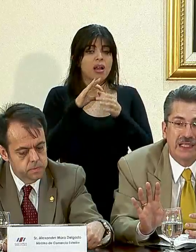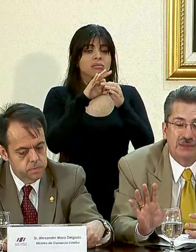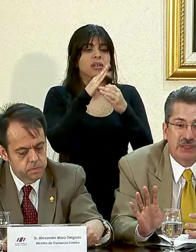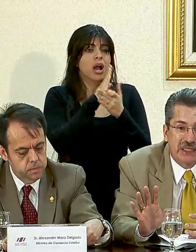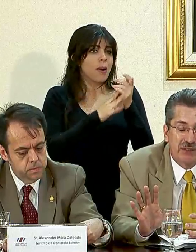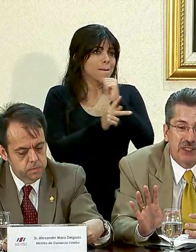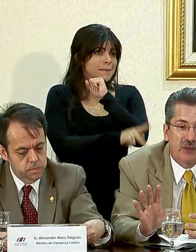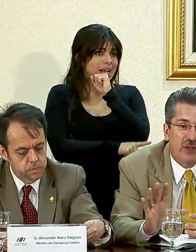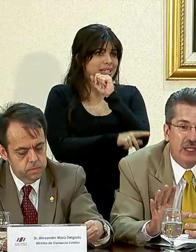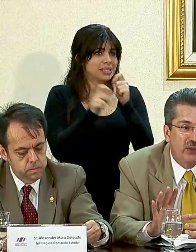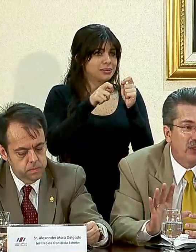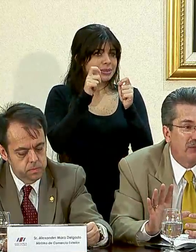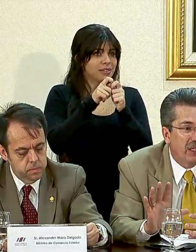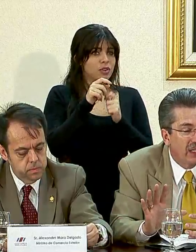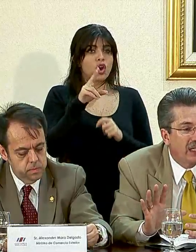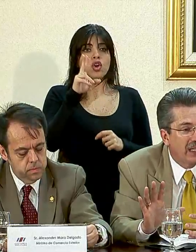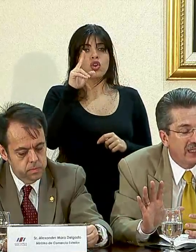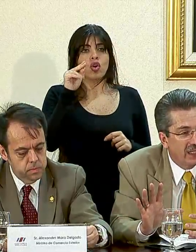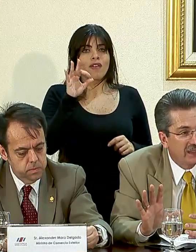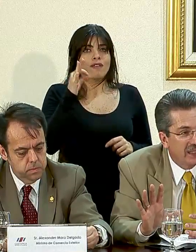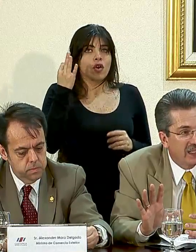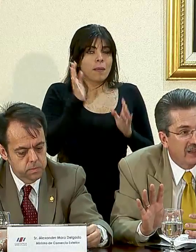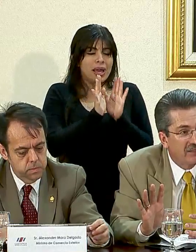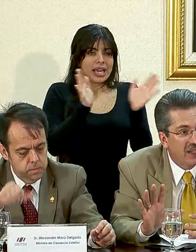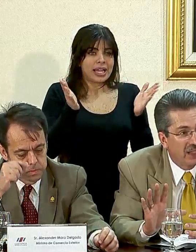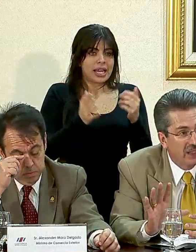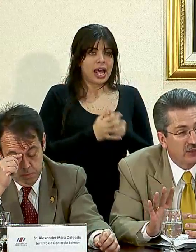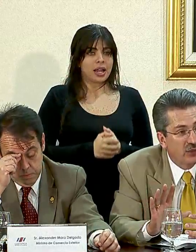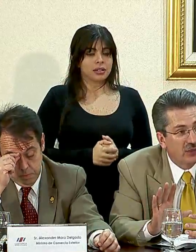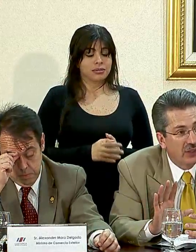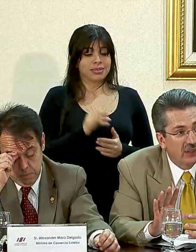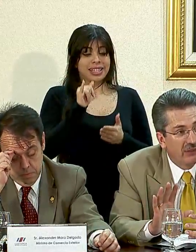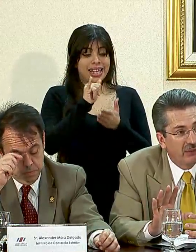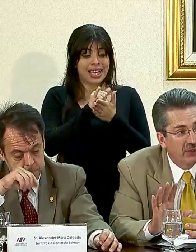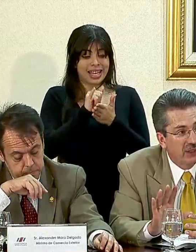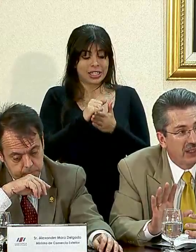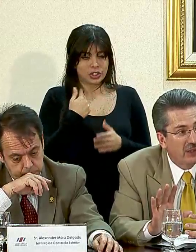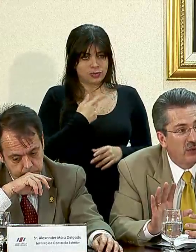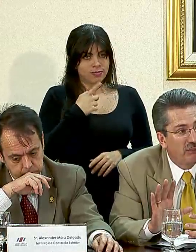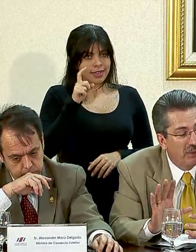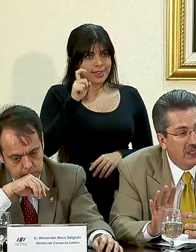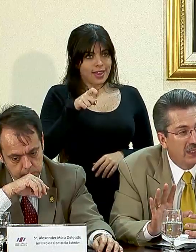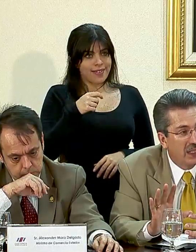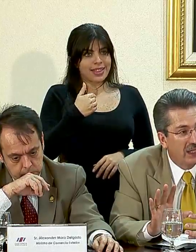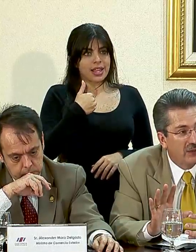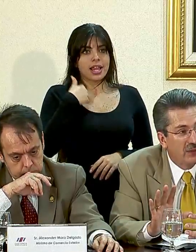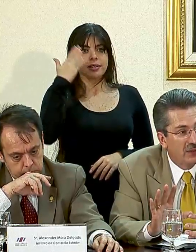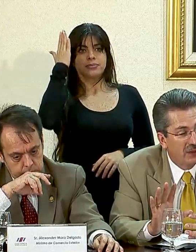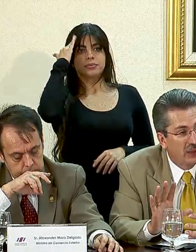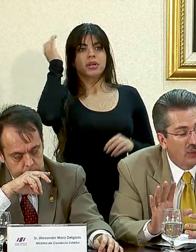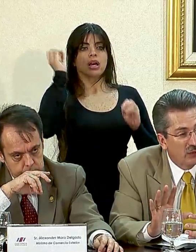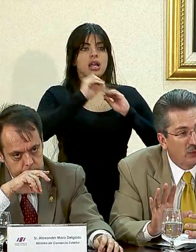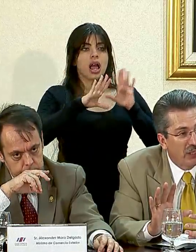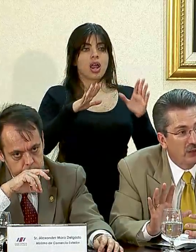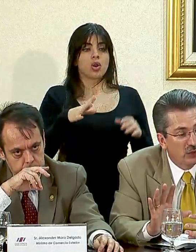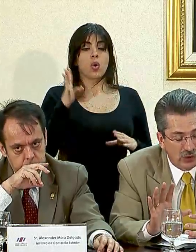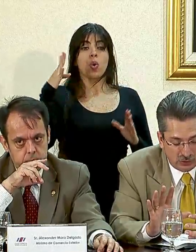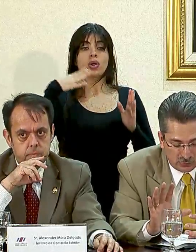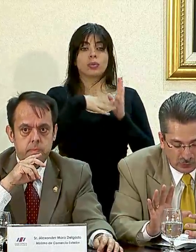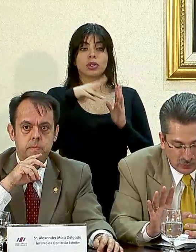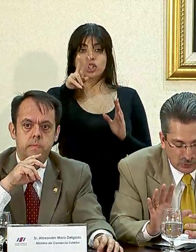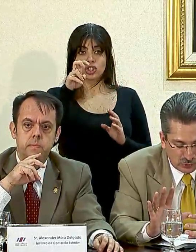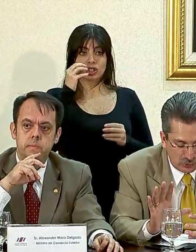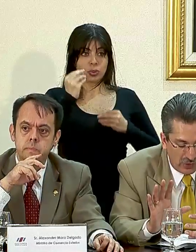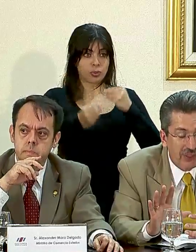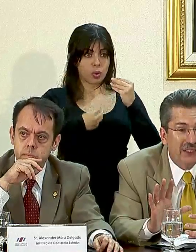país específico y no de manera generalizada. Y esto debemos de tenerlo bien claro. De